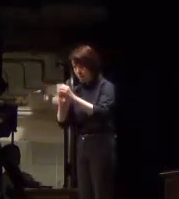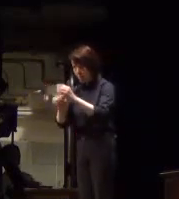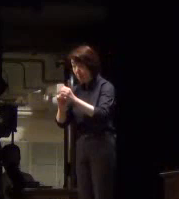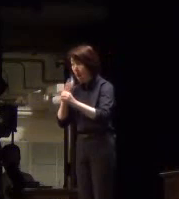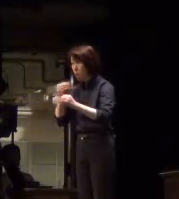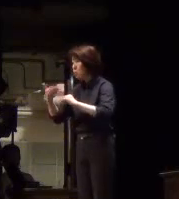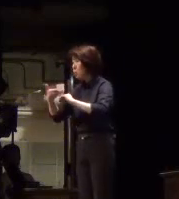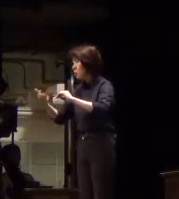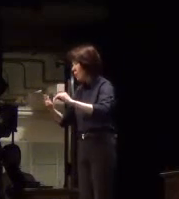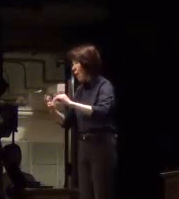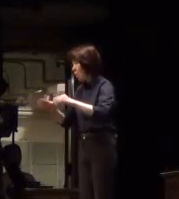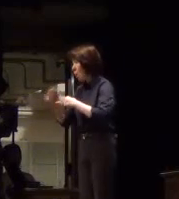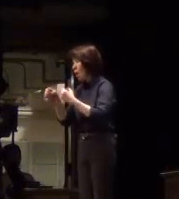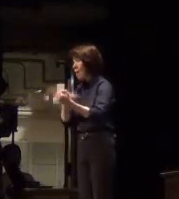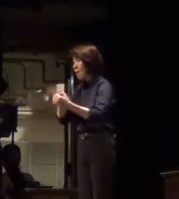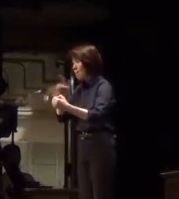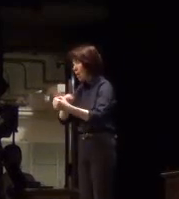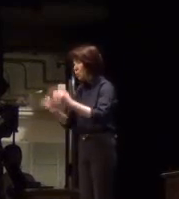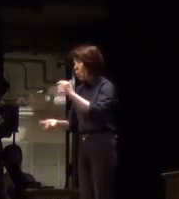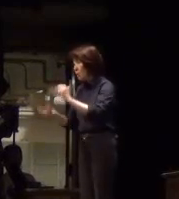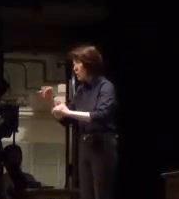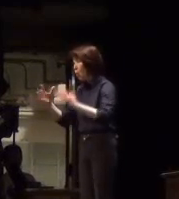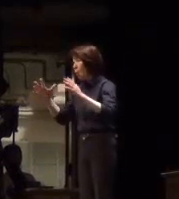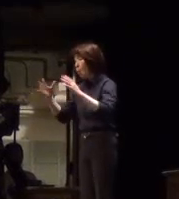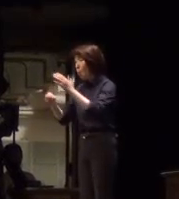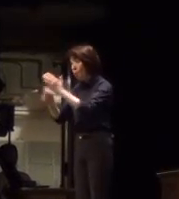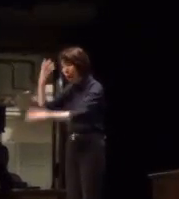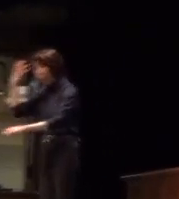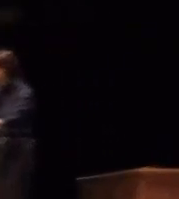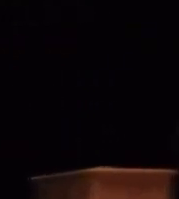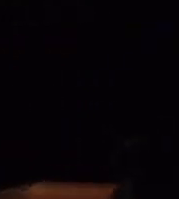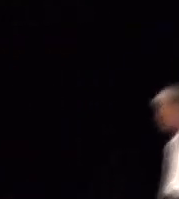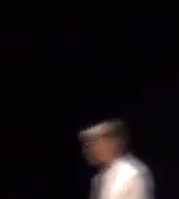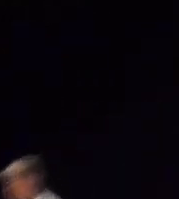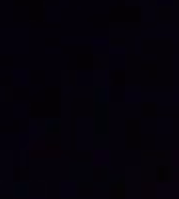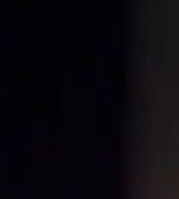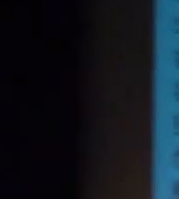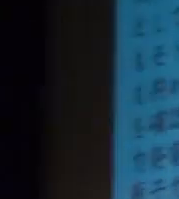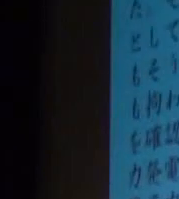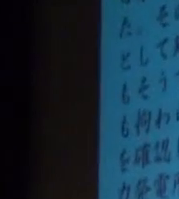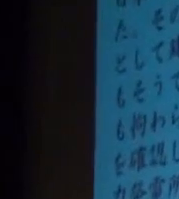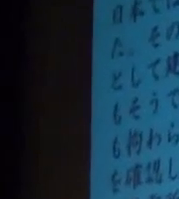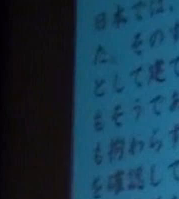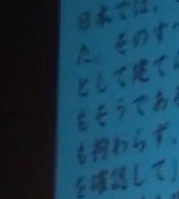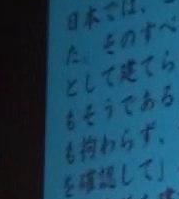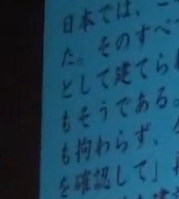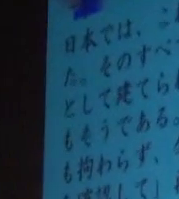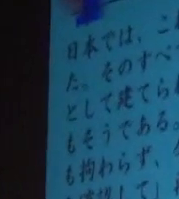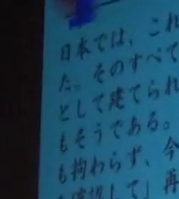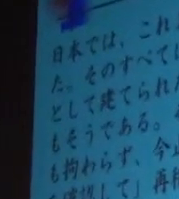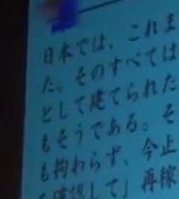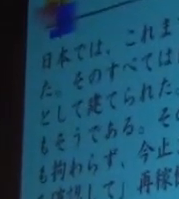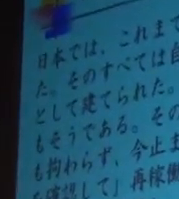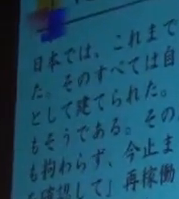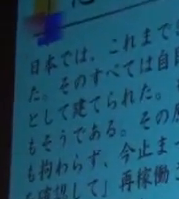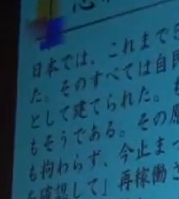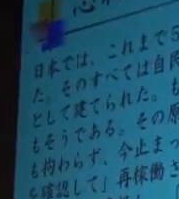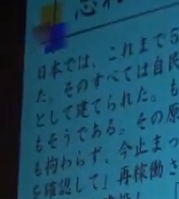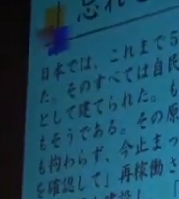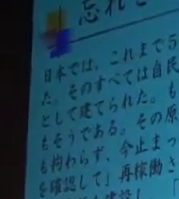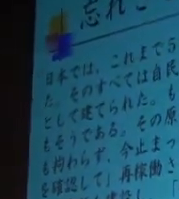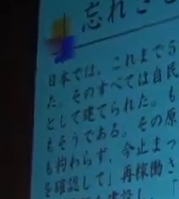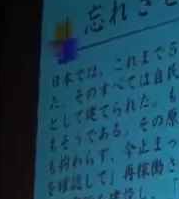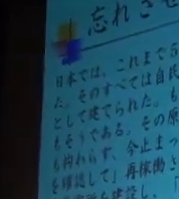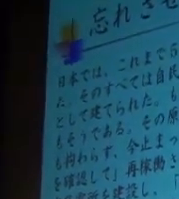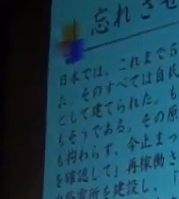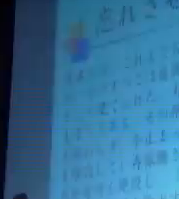福島の原発の事故を忘れさせるということが彼らにとって必要なになっているんだと思います。マスコミ